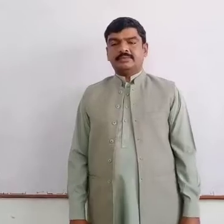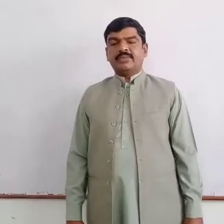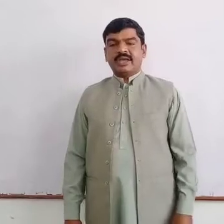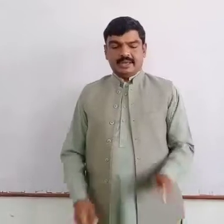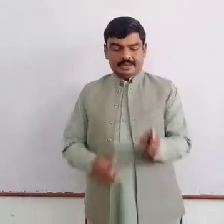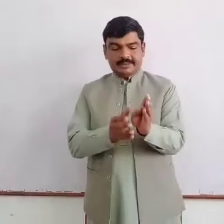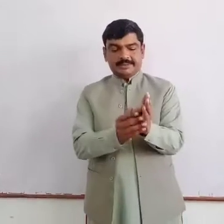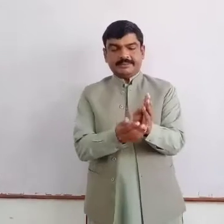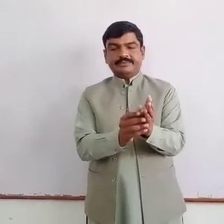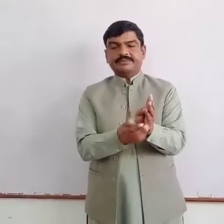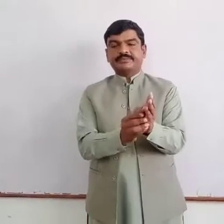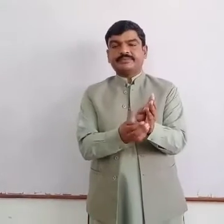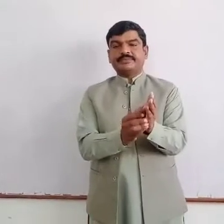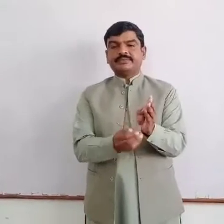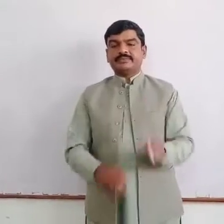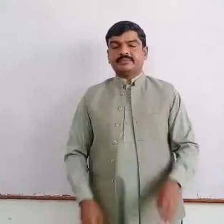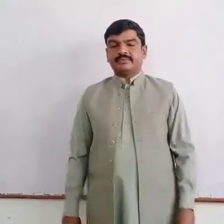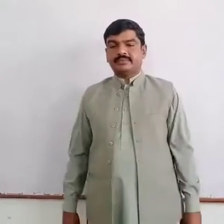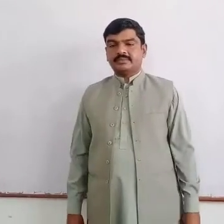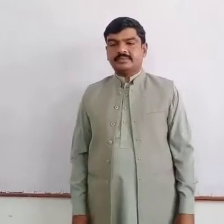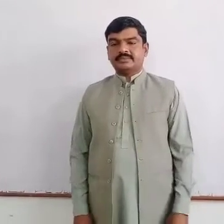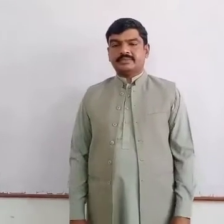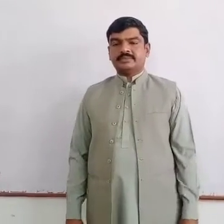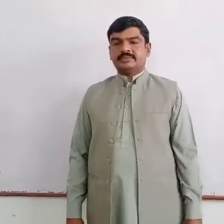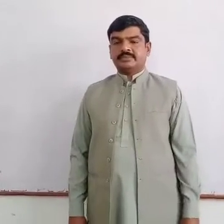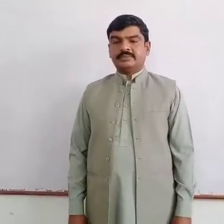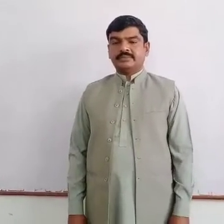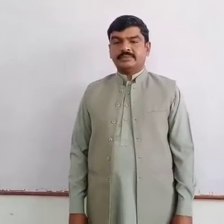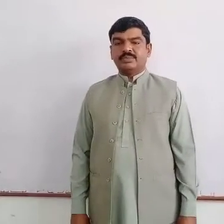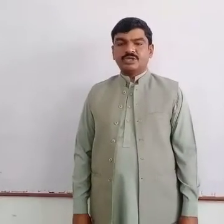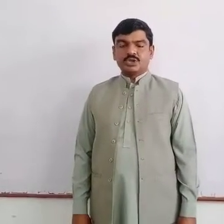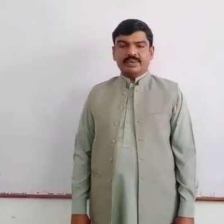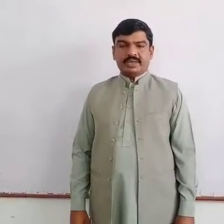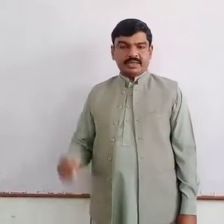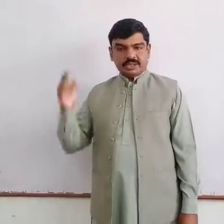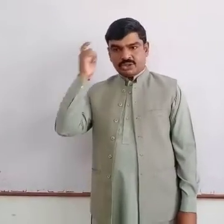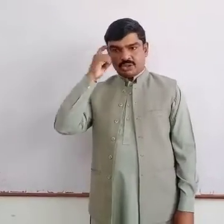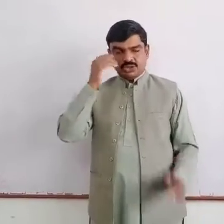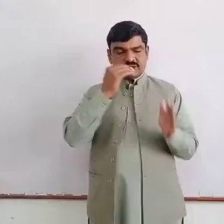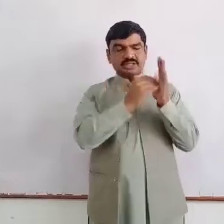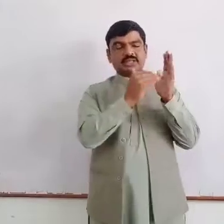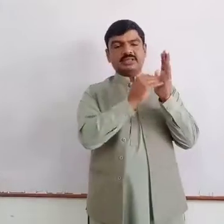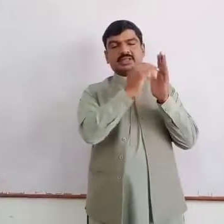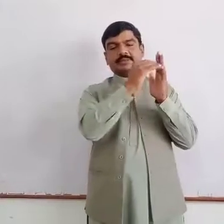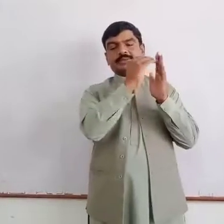मनसूबेग सोज तर्थी